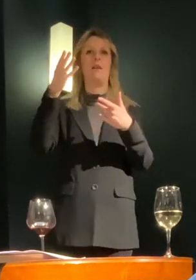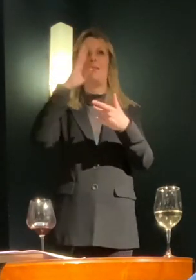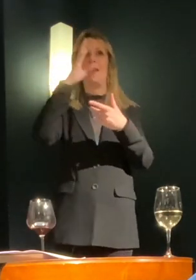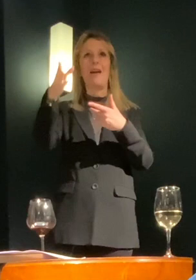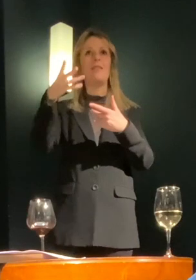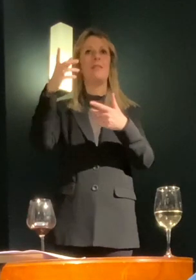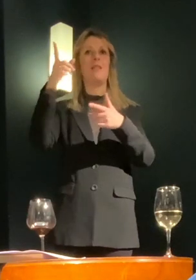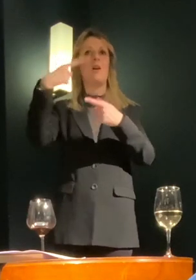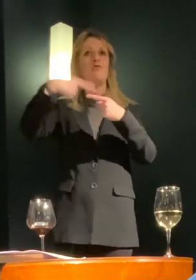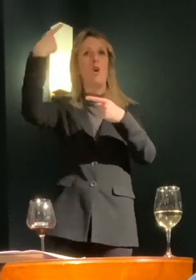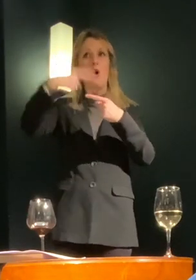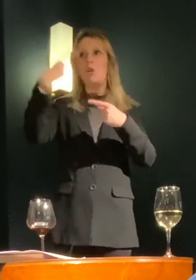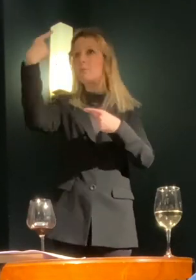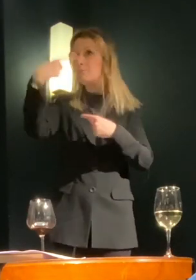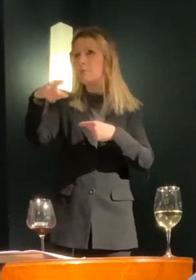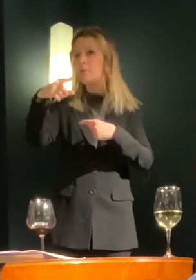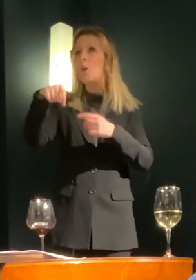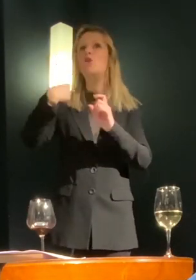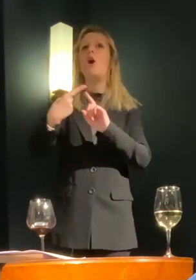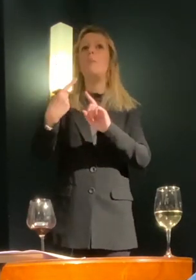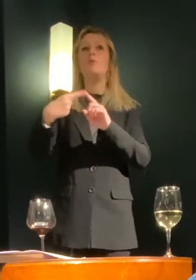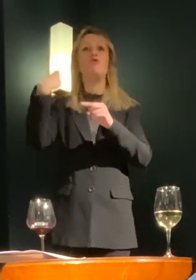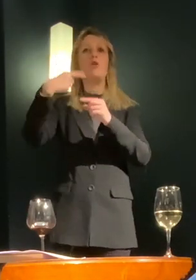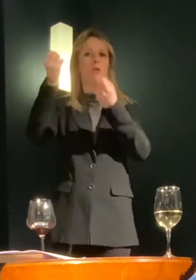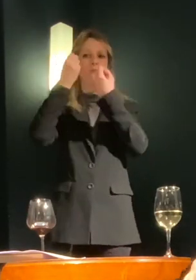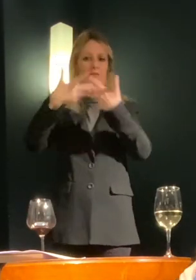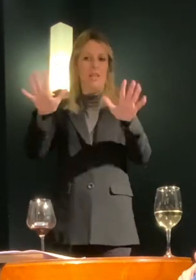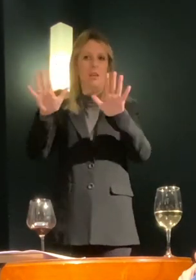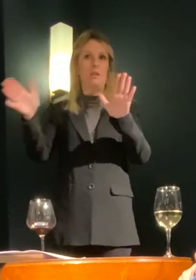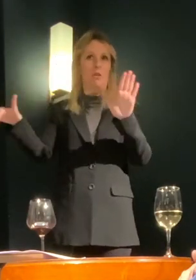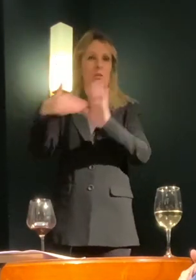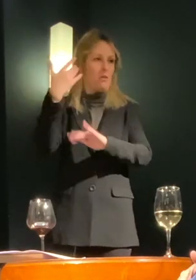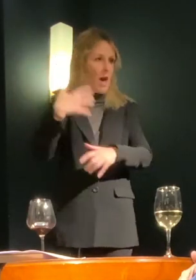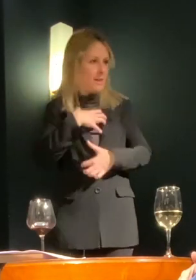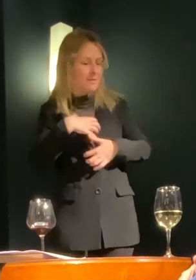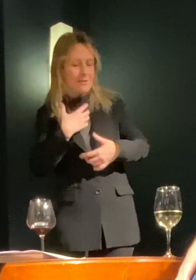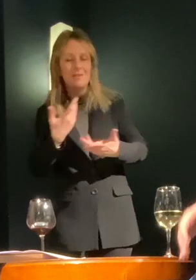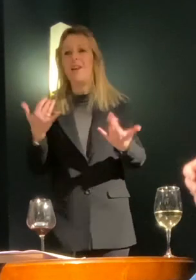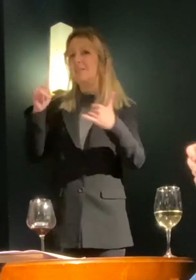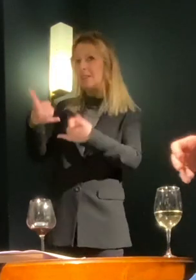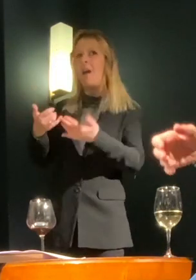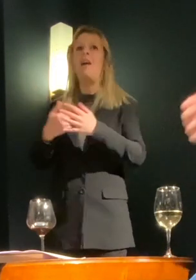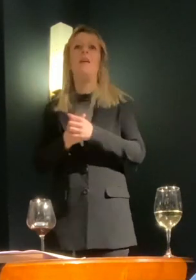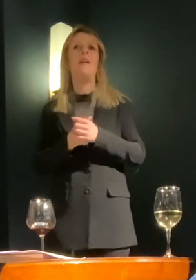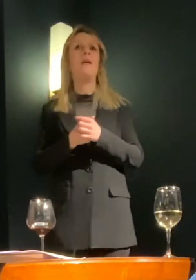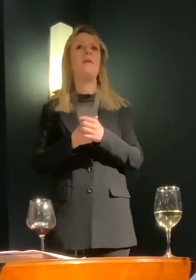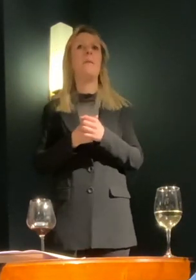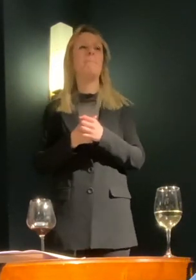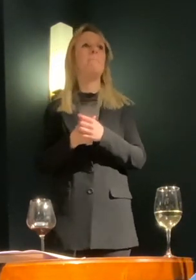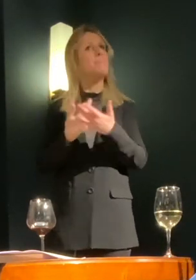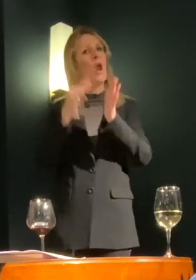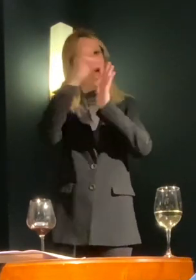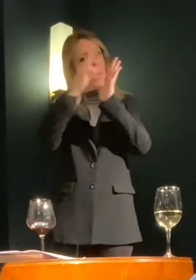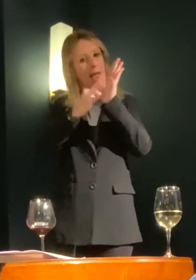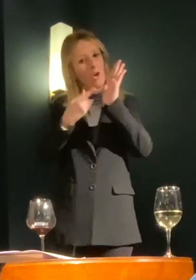quel giorno non hai ripensamenti, dopo quel giorno così è e così va. Che ansia! Beh, sì. Però anche queste regole